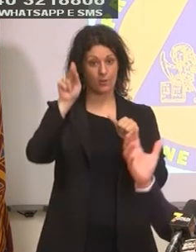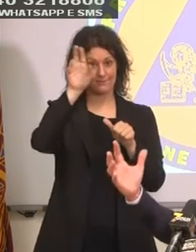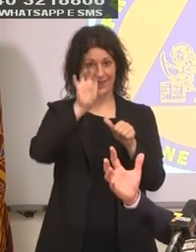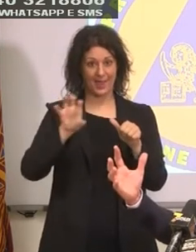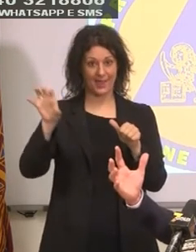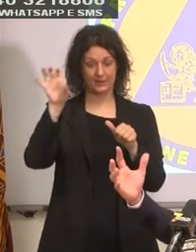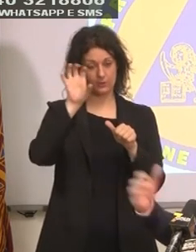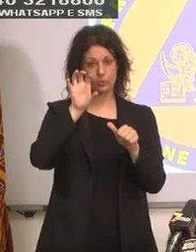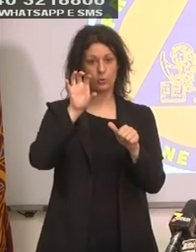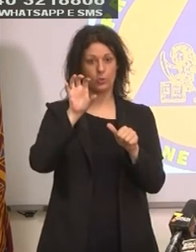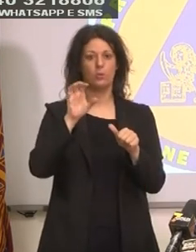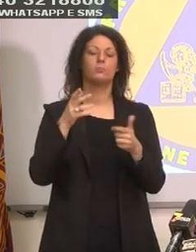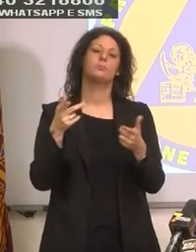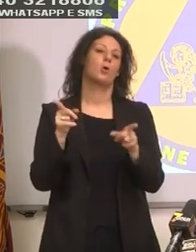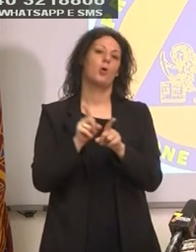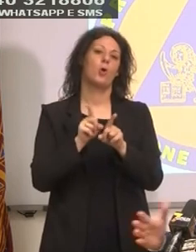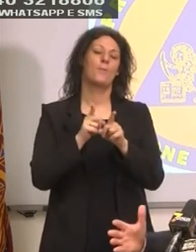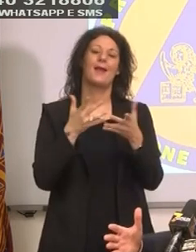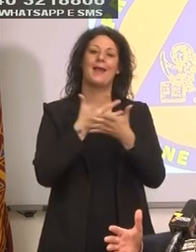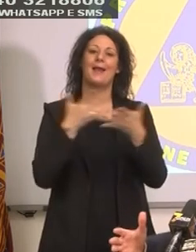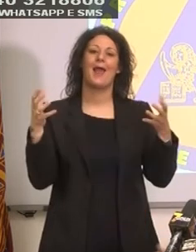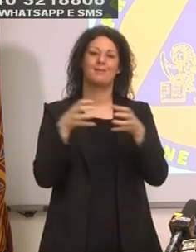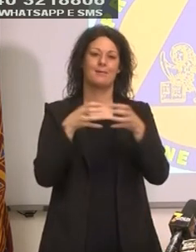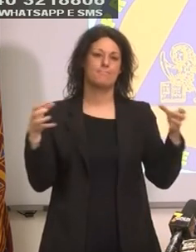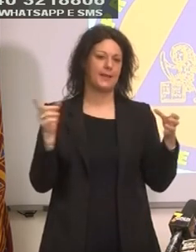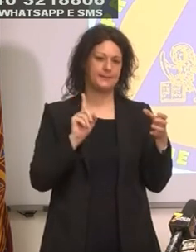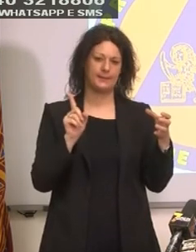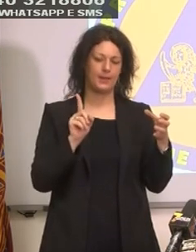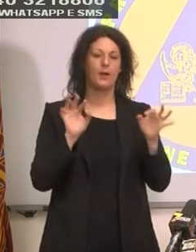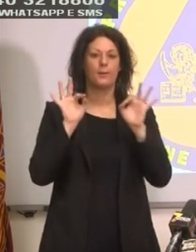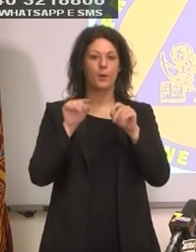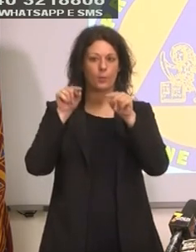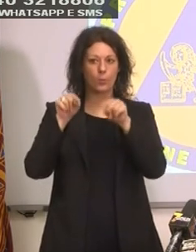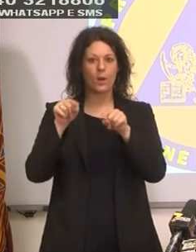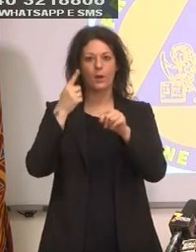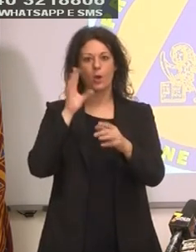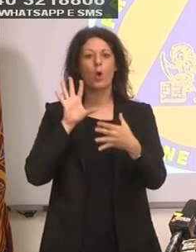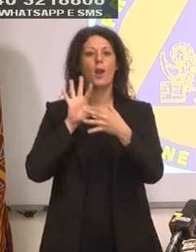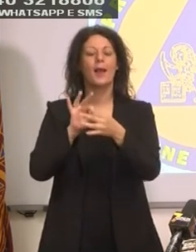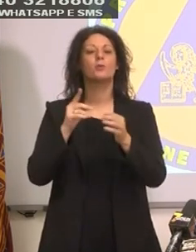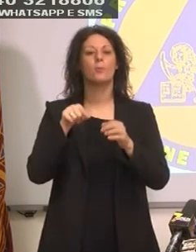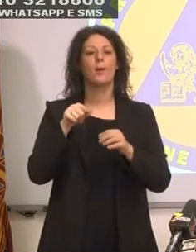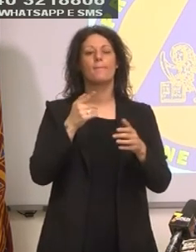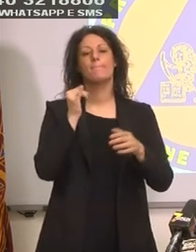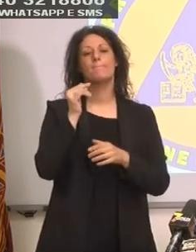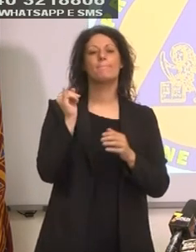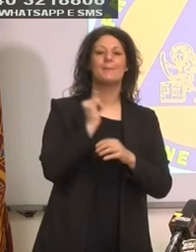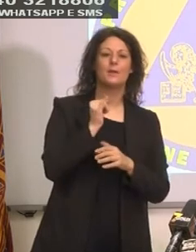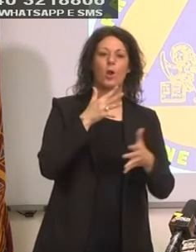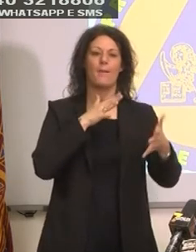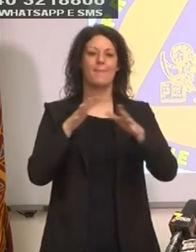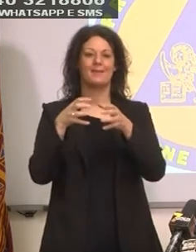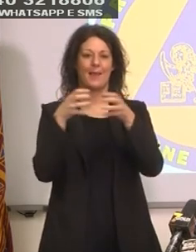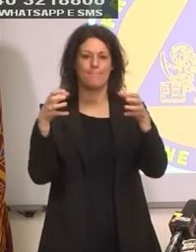della grande impresa, dove entra la verga di ferro e esce l'automobile, ma è quello del distretto industriale, della piccola e media impresa, l'80%